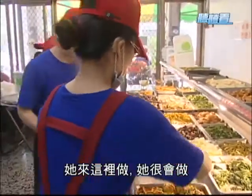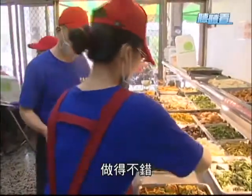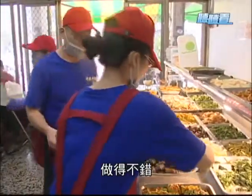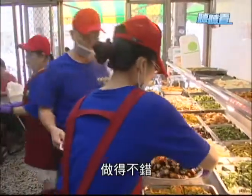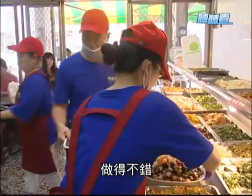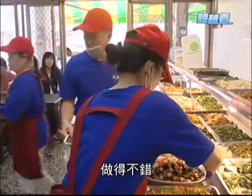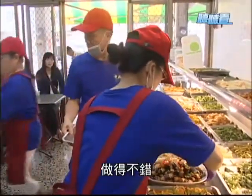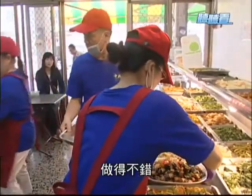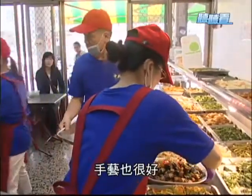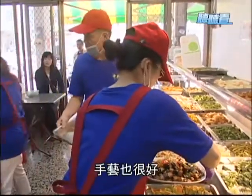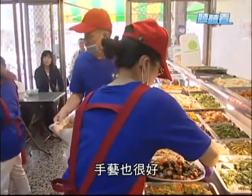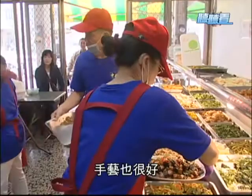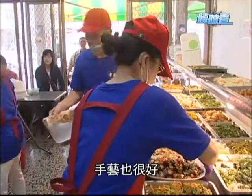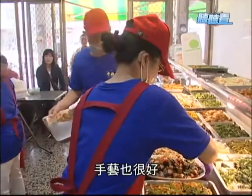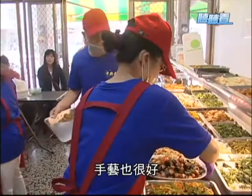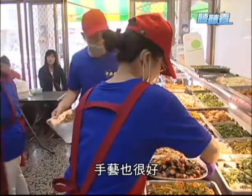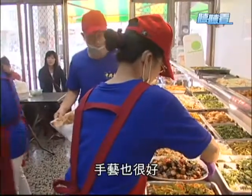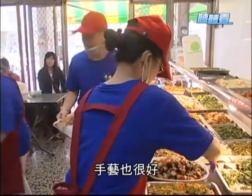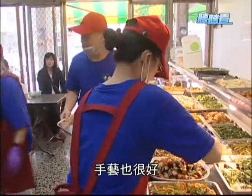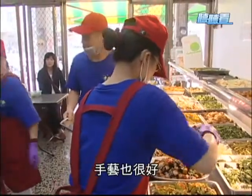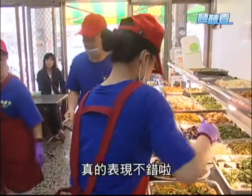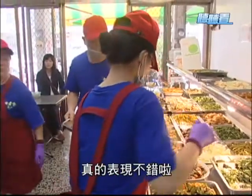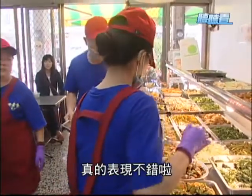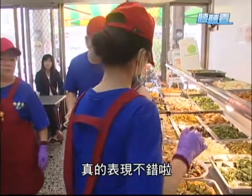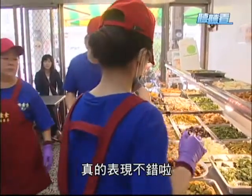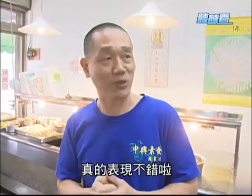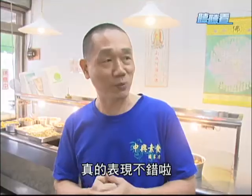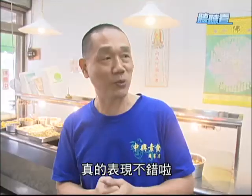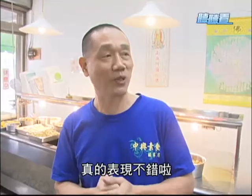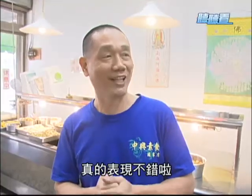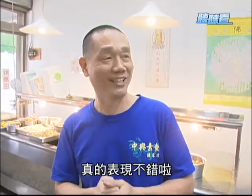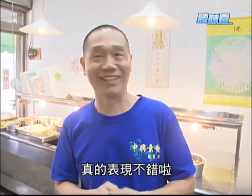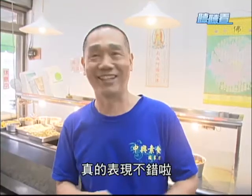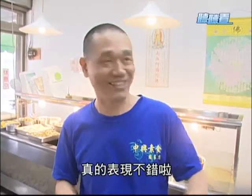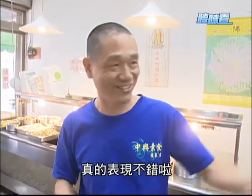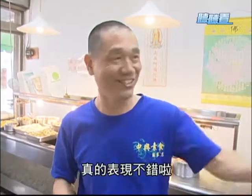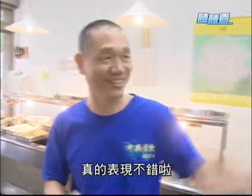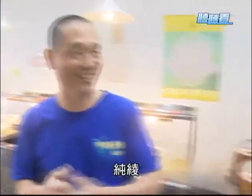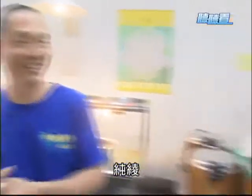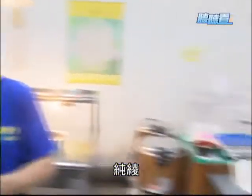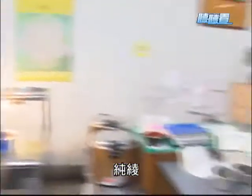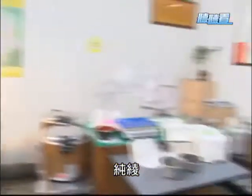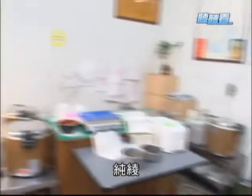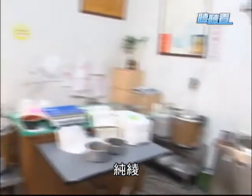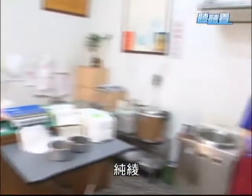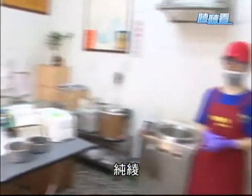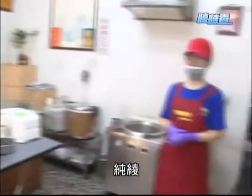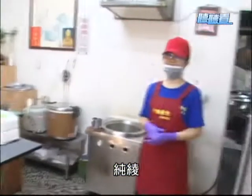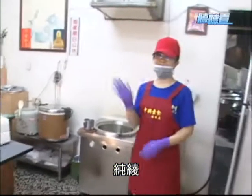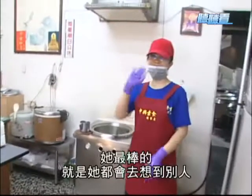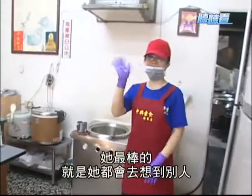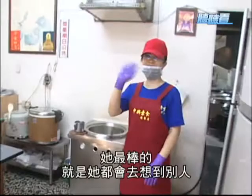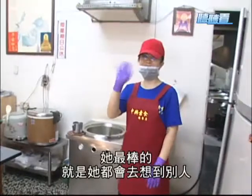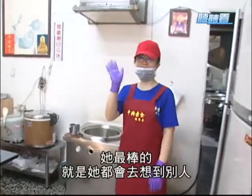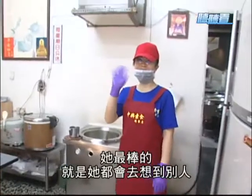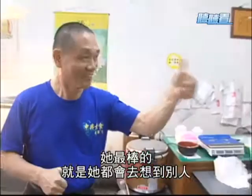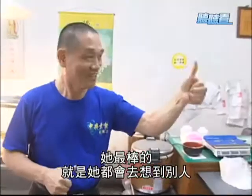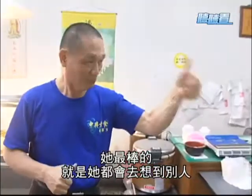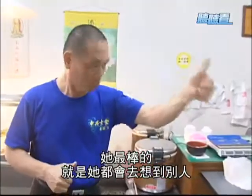袂歹，啊，脚手嘛真好，现在做诶表现不错了，孙女呢？ 他最棒的就是他都